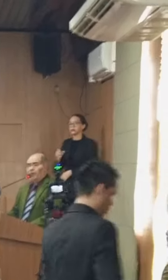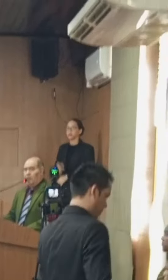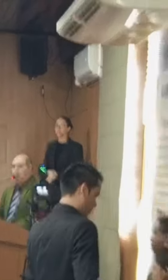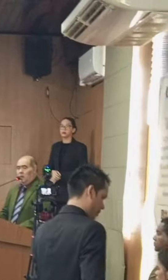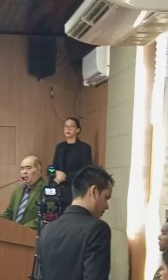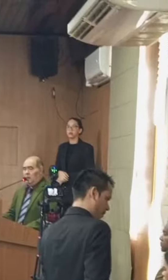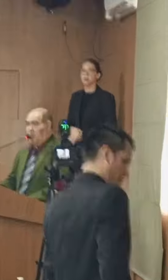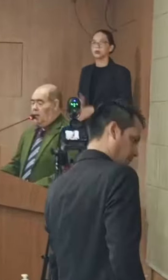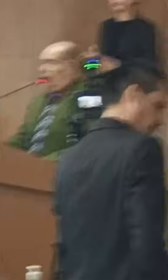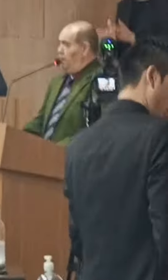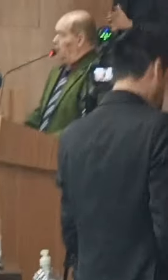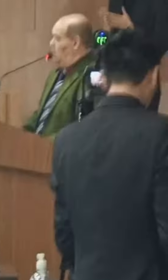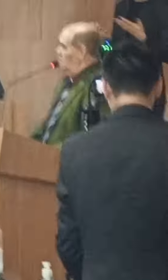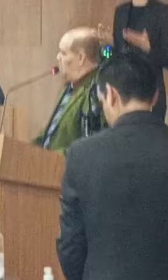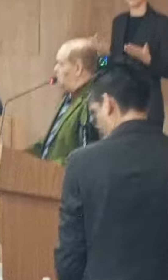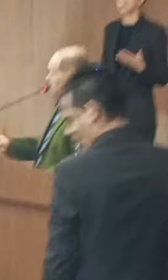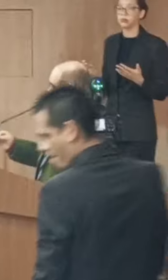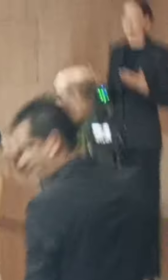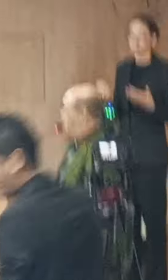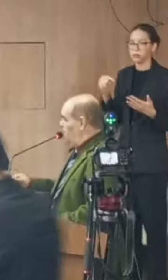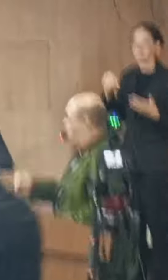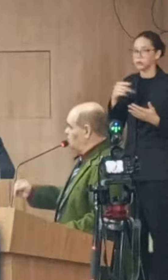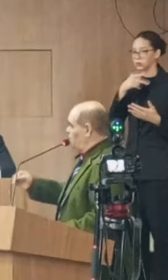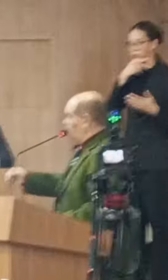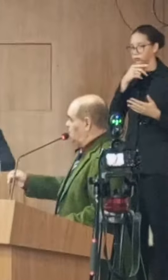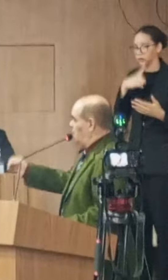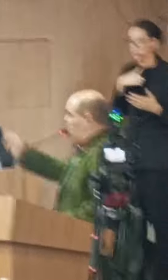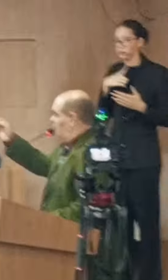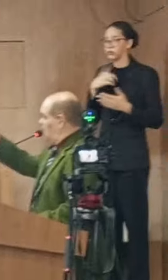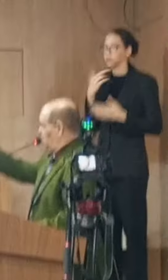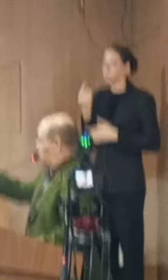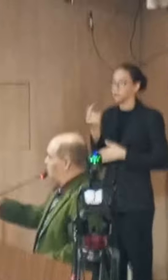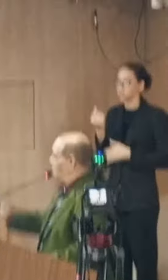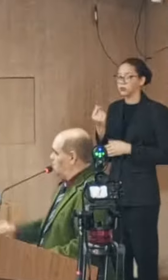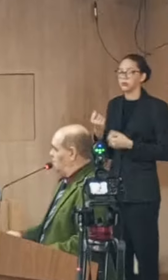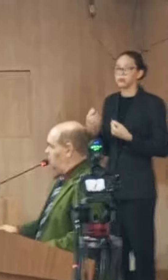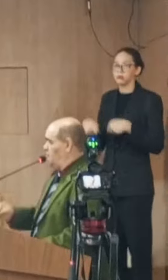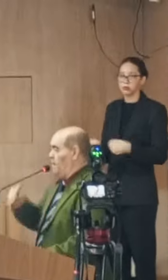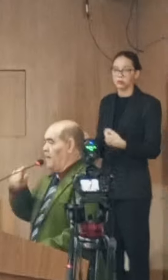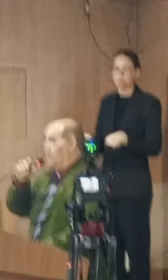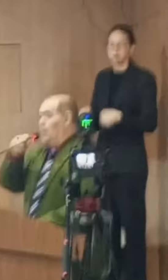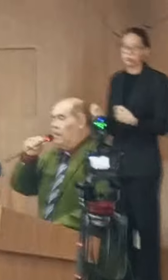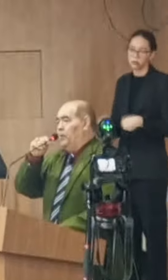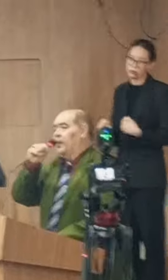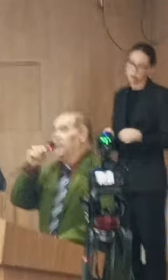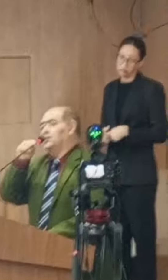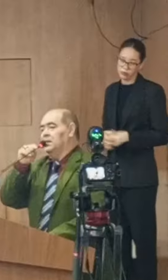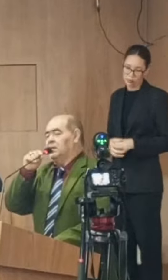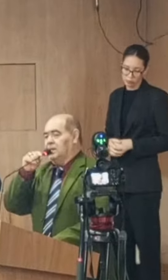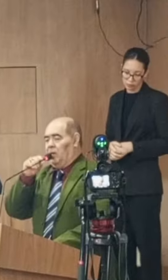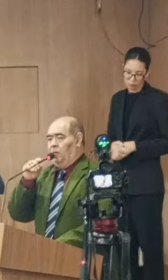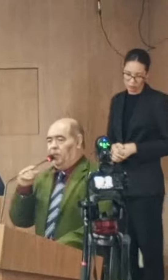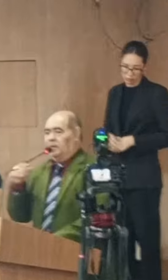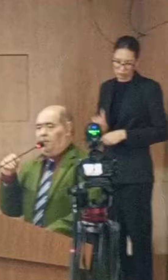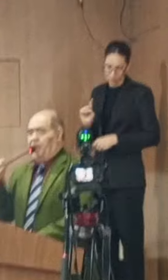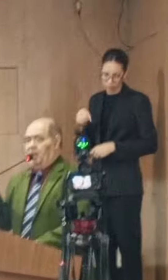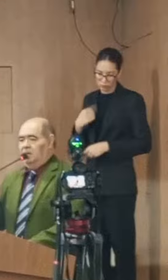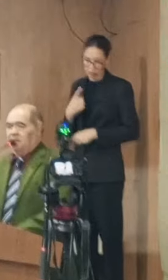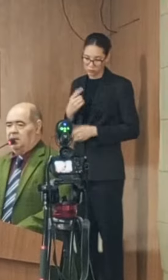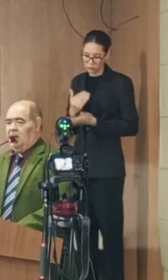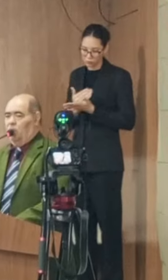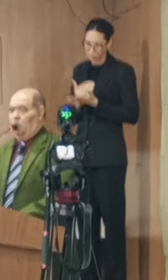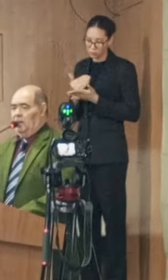parlamento. E nós temos emenda suficiente, vereador Macazinho, para a gente dar um